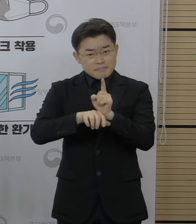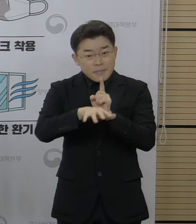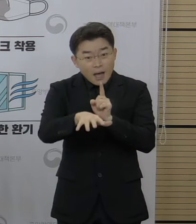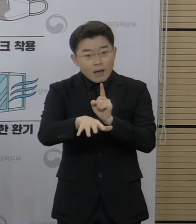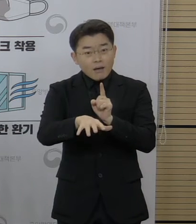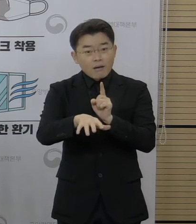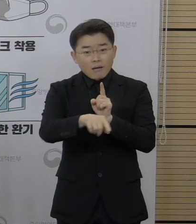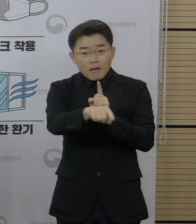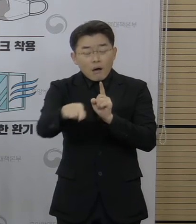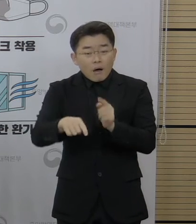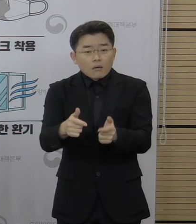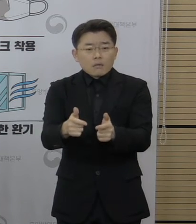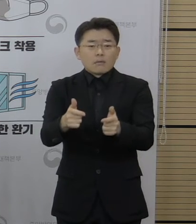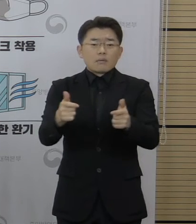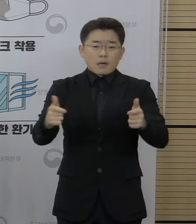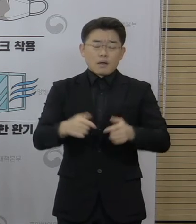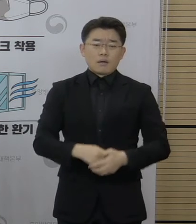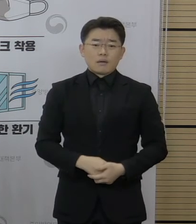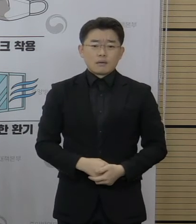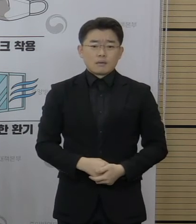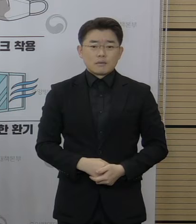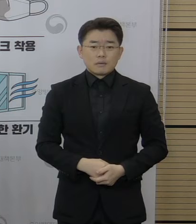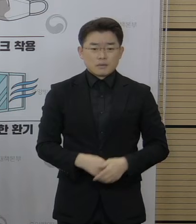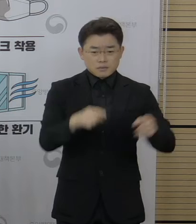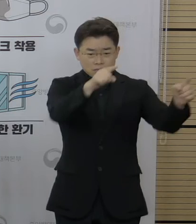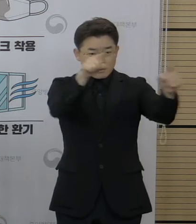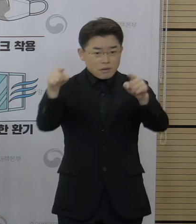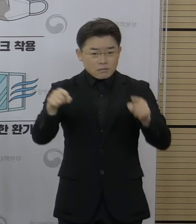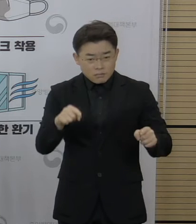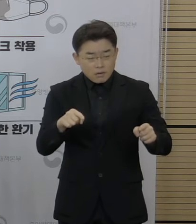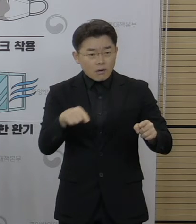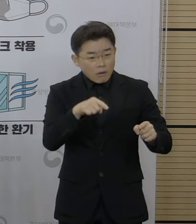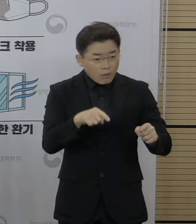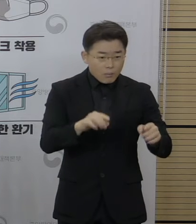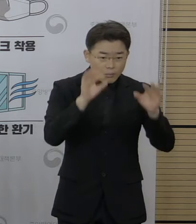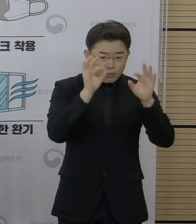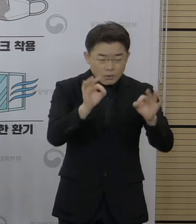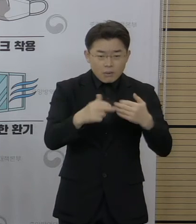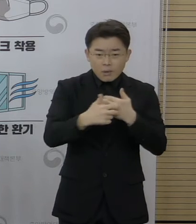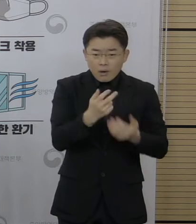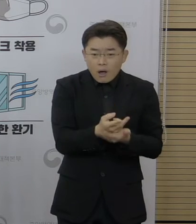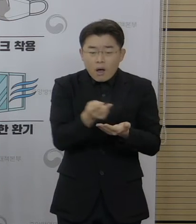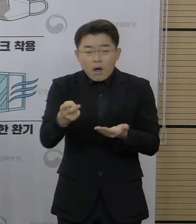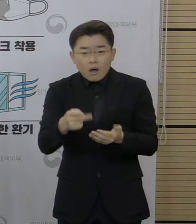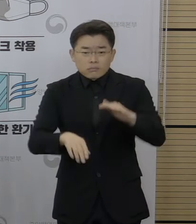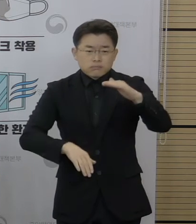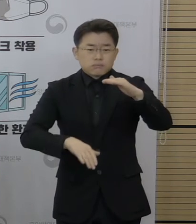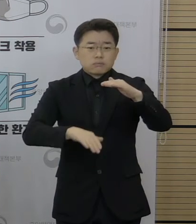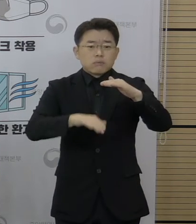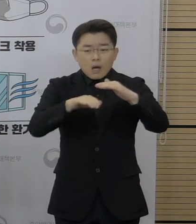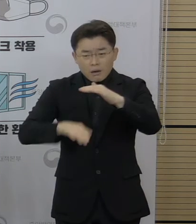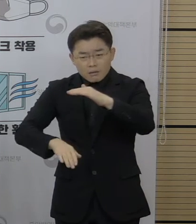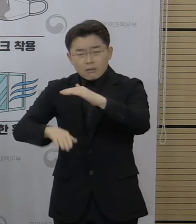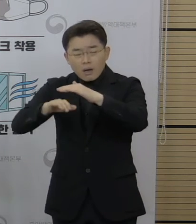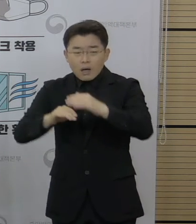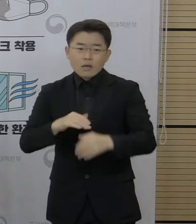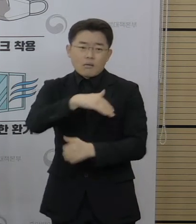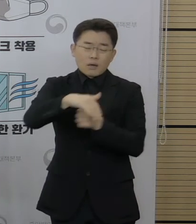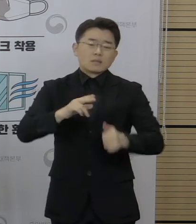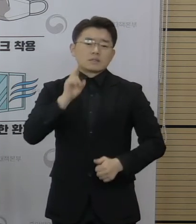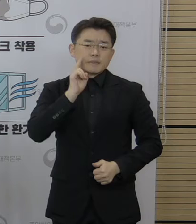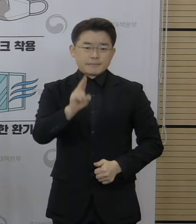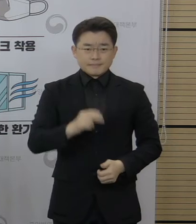선행 지표가 악화되고 있어 전국적으로 병상 여력은 당분간 악화될 것으로 전망 하였읍니다